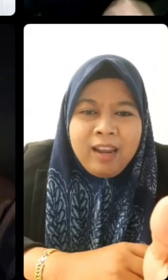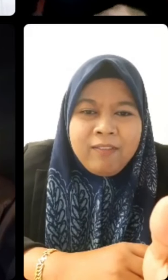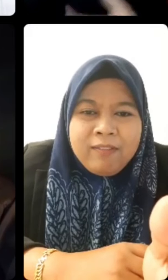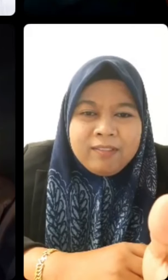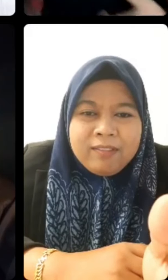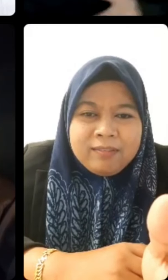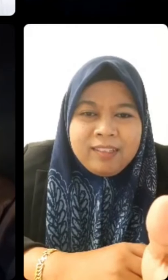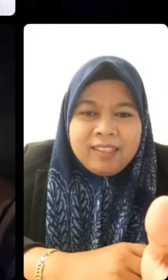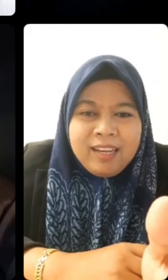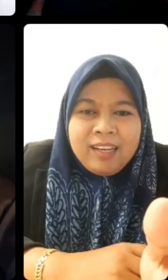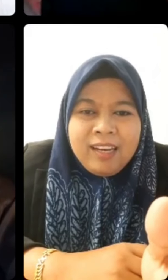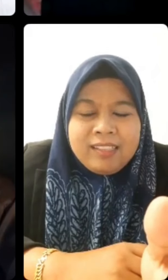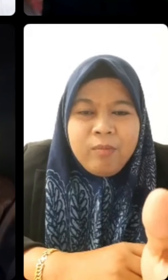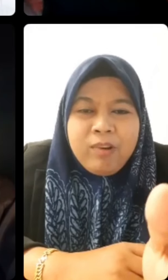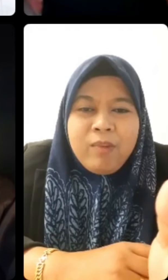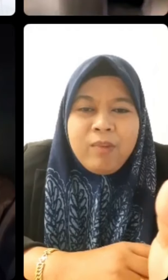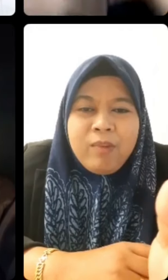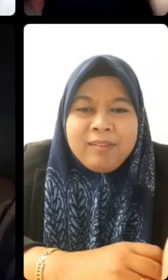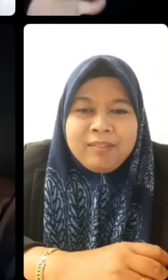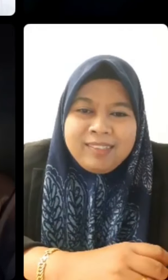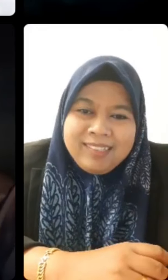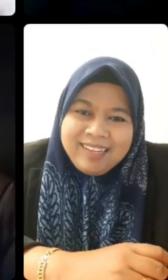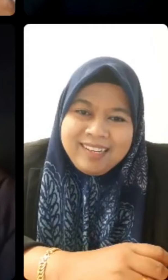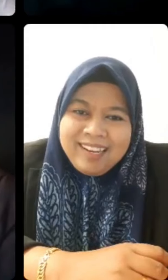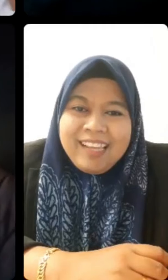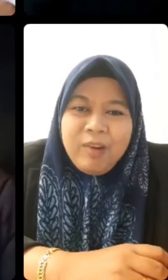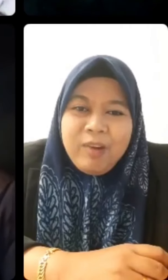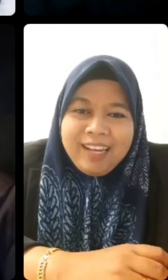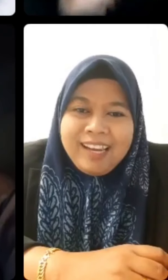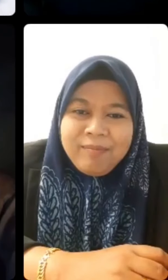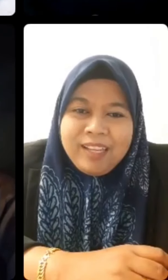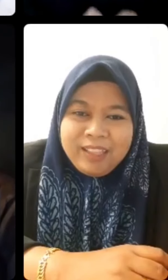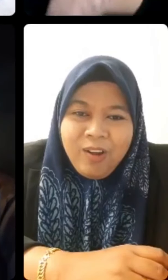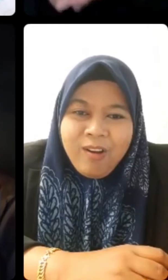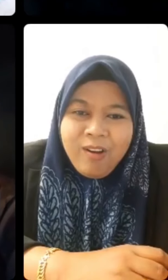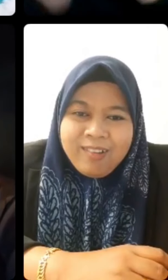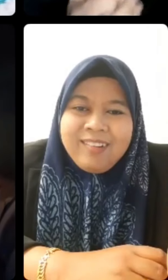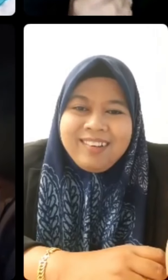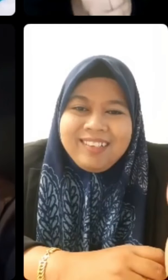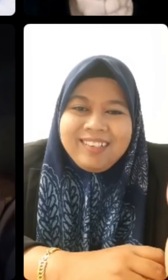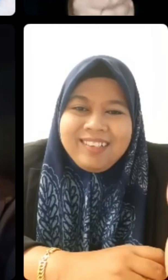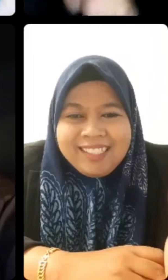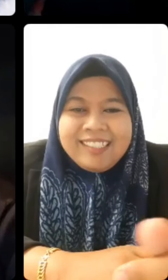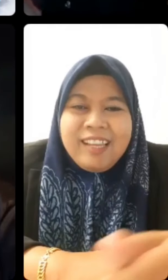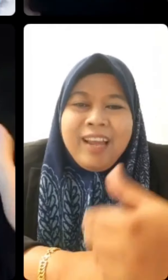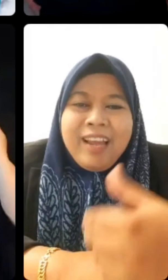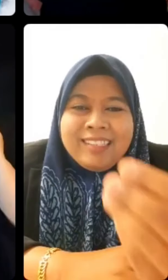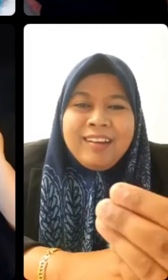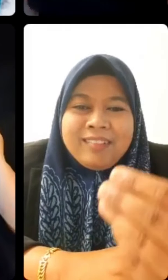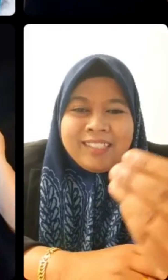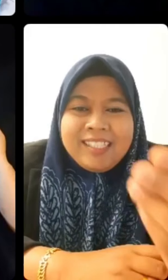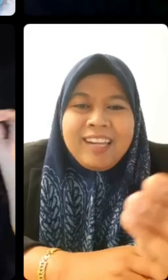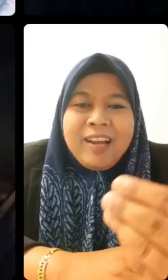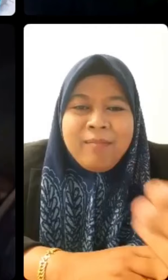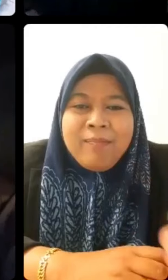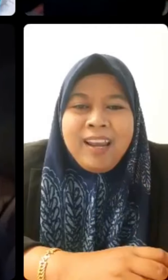buat live. Dan kelas, saya bukan buat saya buat kelas dalam TikTok sahaja. Saya bukan